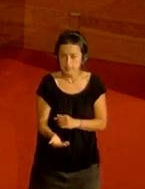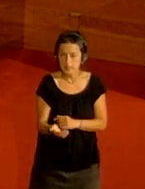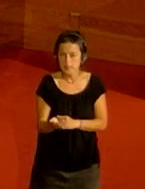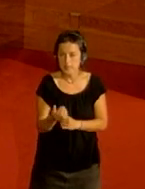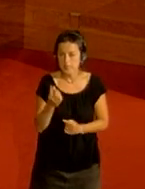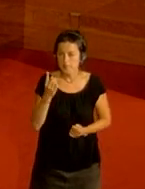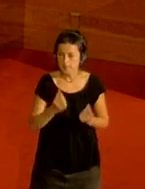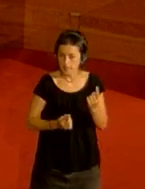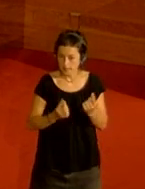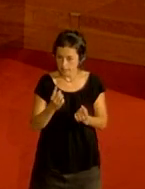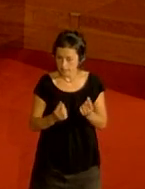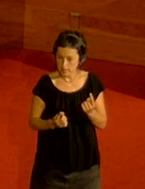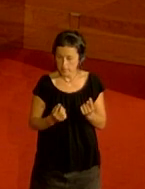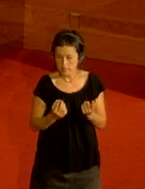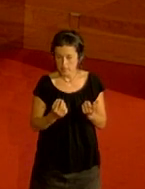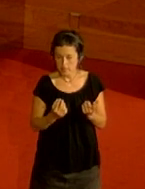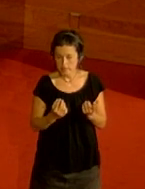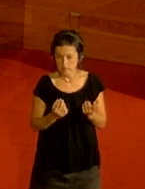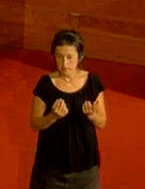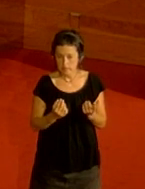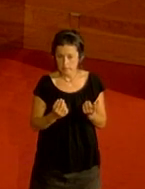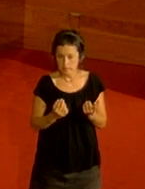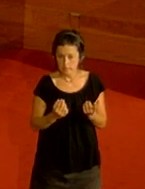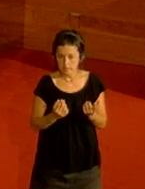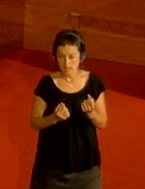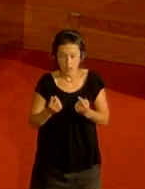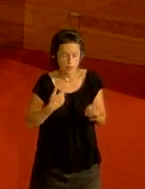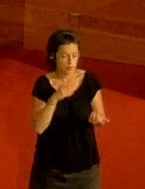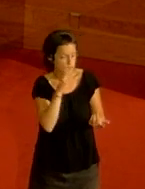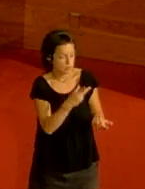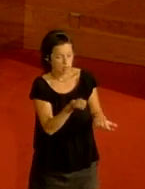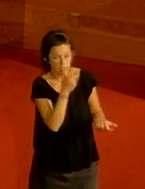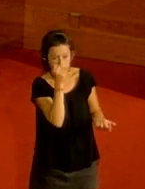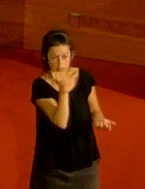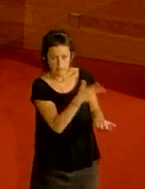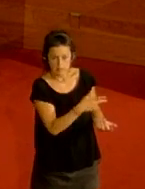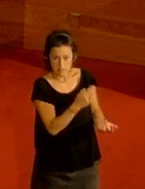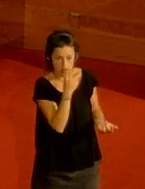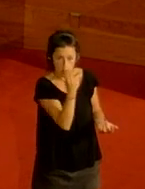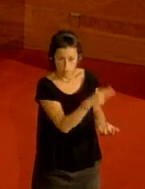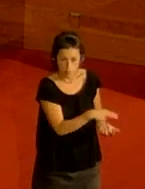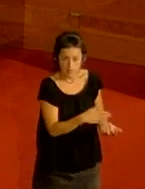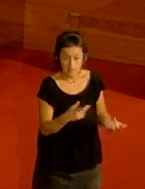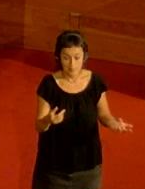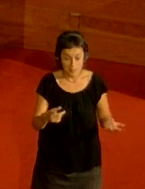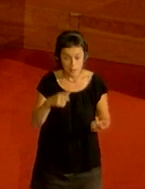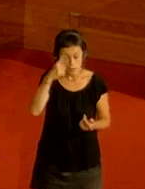eh empujan hacia el lado de lo inútil esa cultura es la que ayuda a que la sociedad no enferme y esa